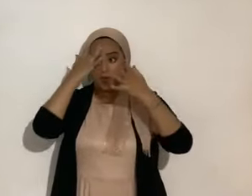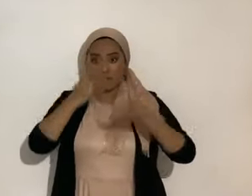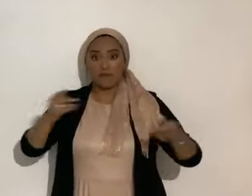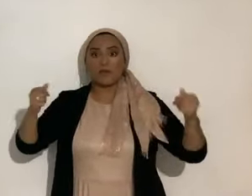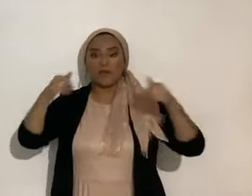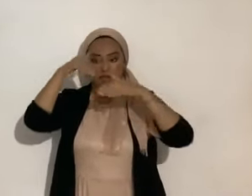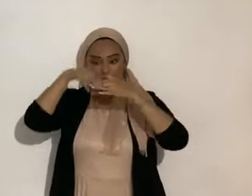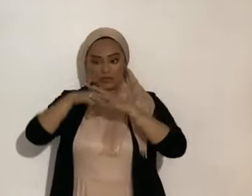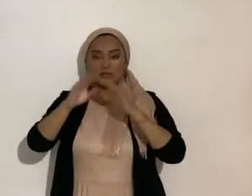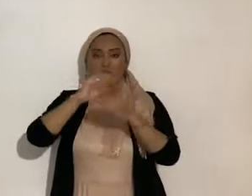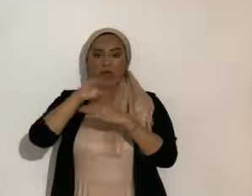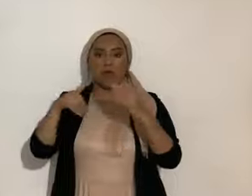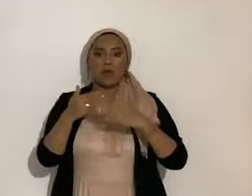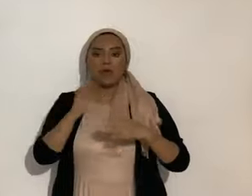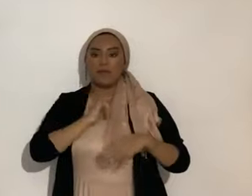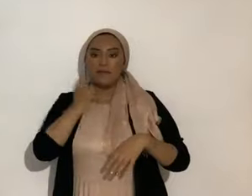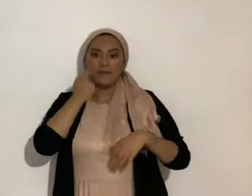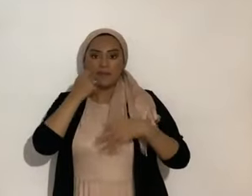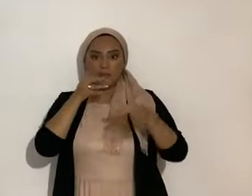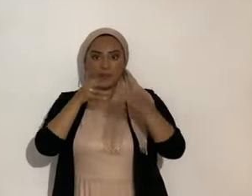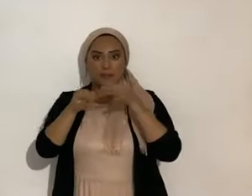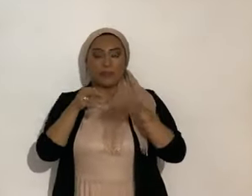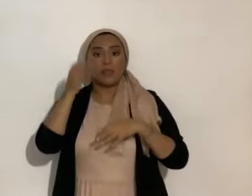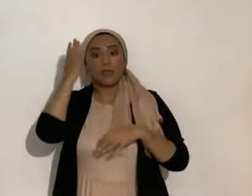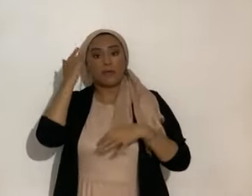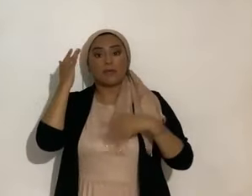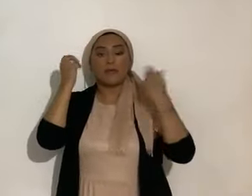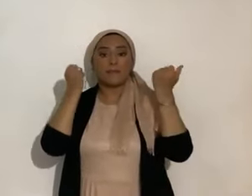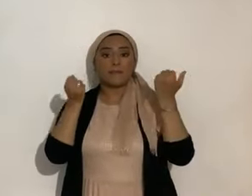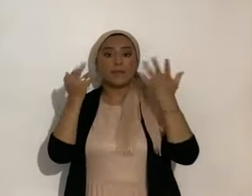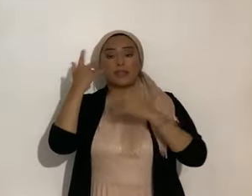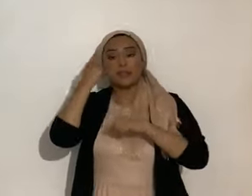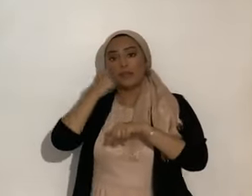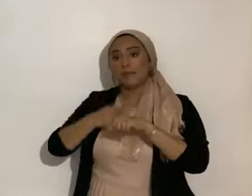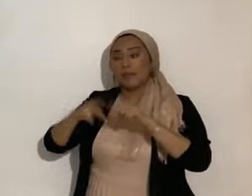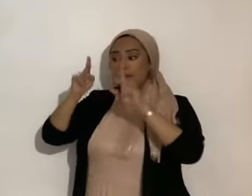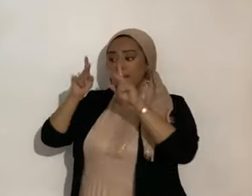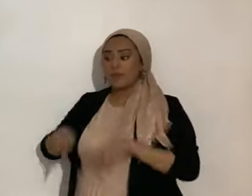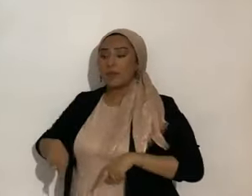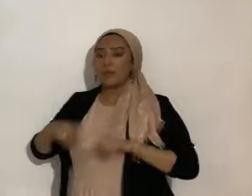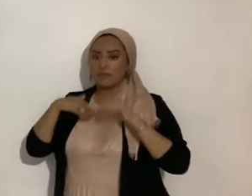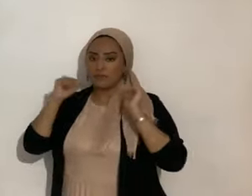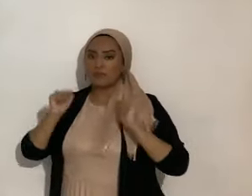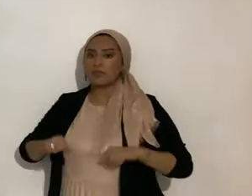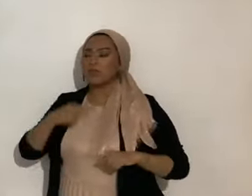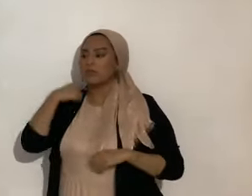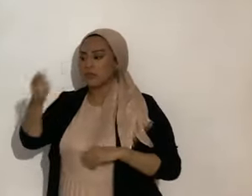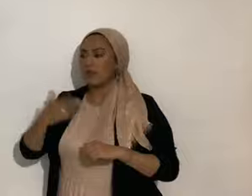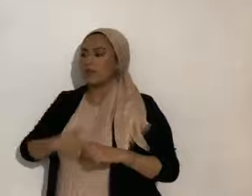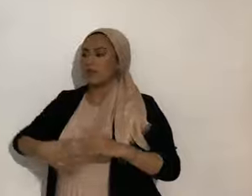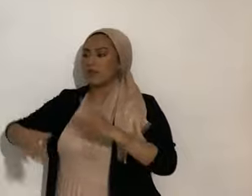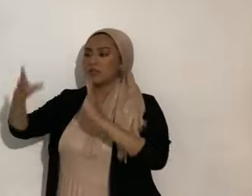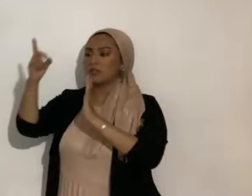entra todo esto que les acabo de explicar. Por eso muchas veces a una persona le puedo decir,